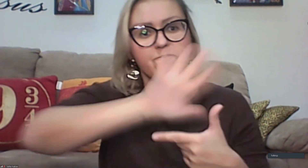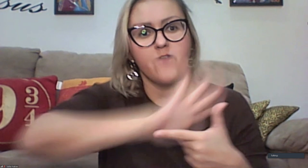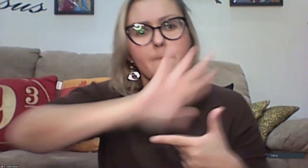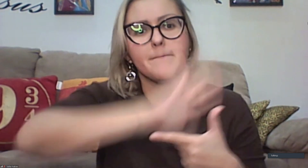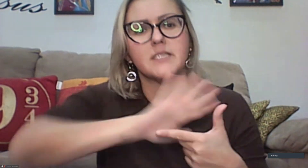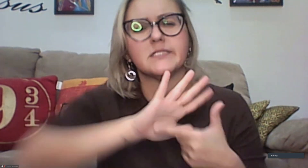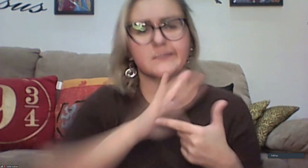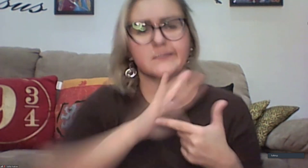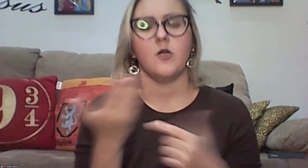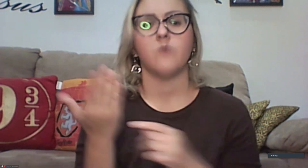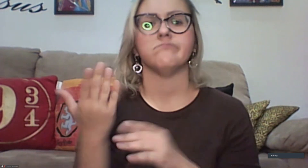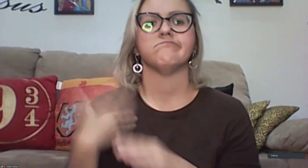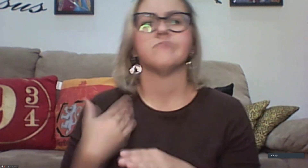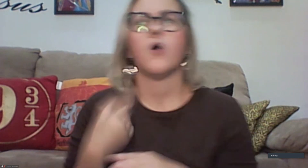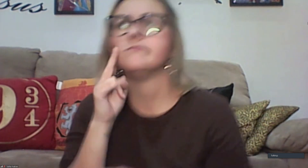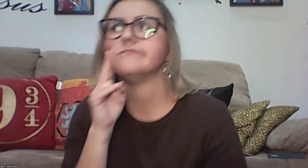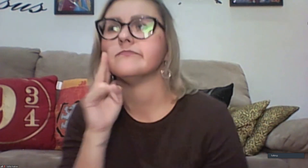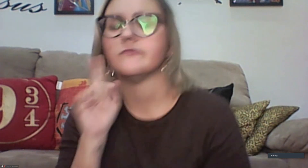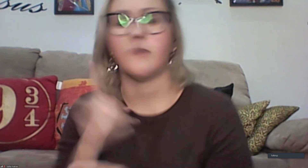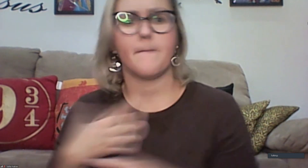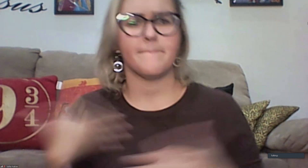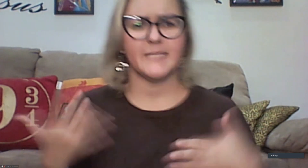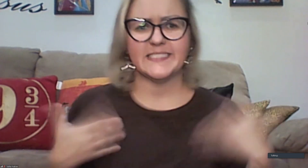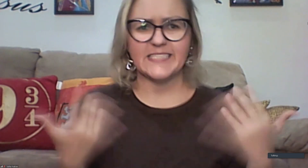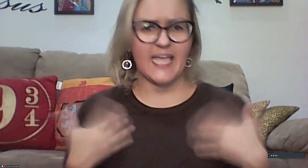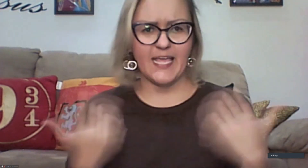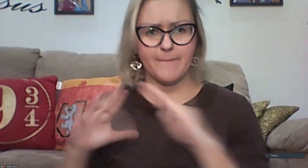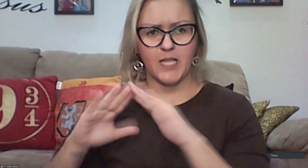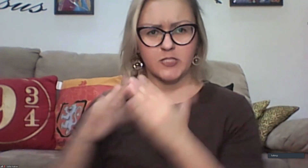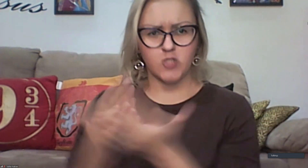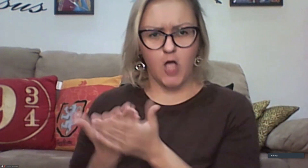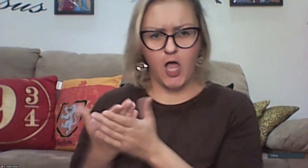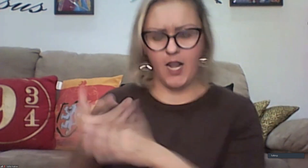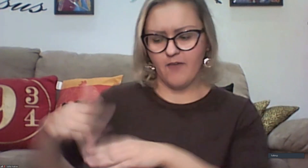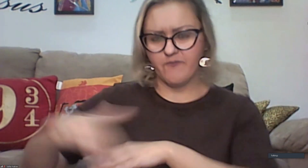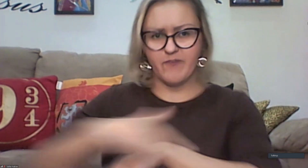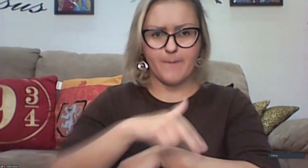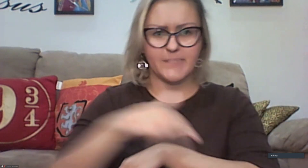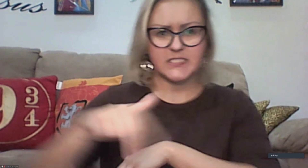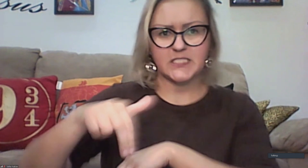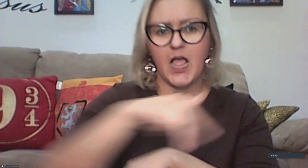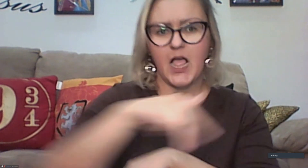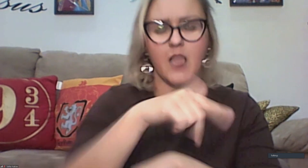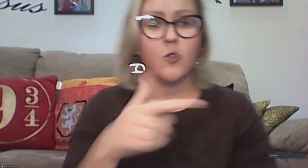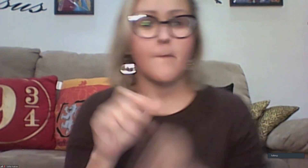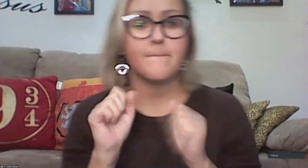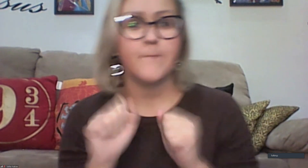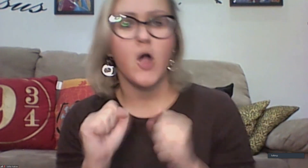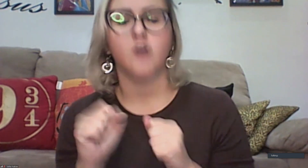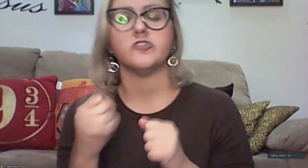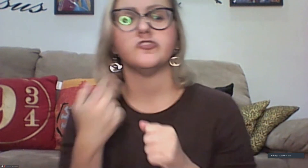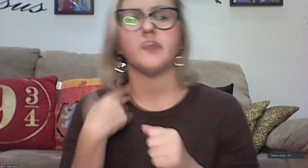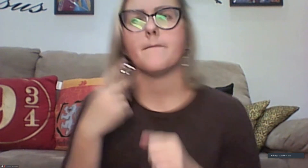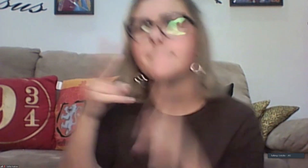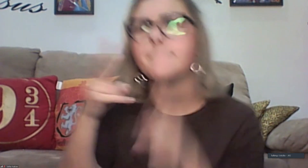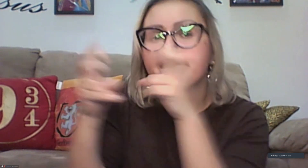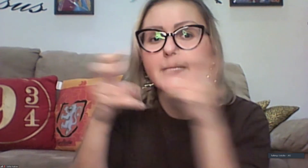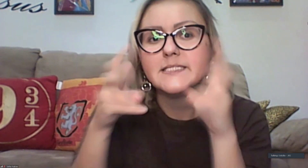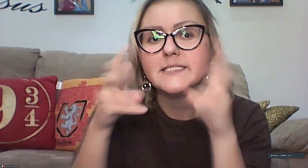de figuras, de observação, sabe? No passeio dentro da escola, você desenvolve essa percepção,